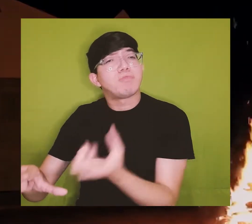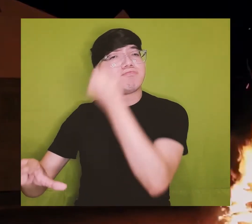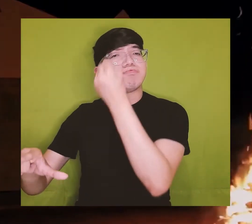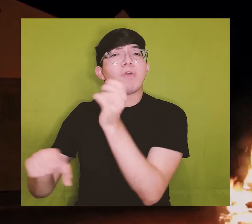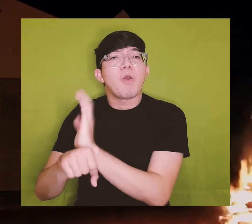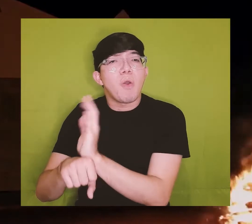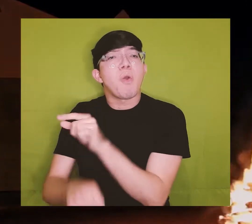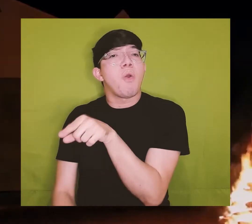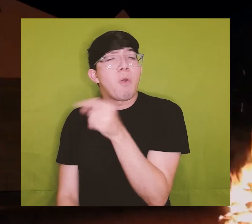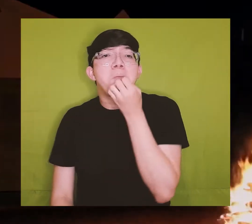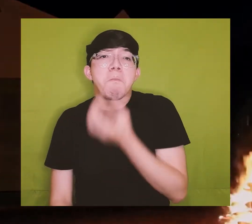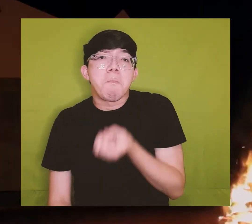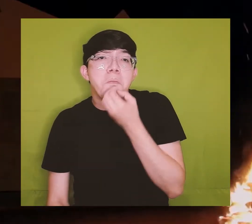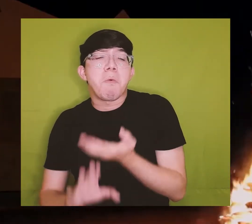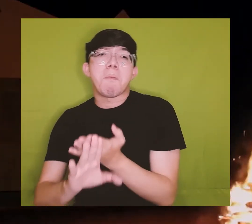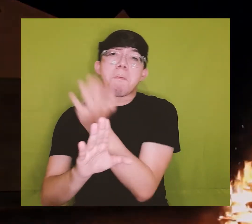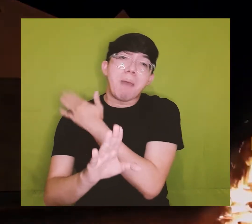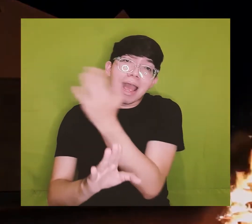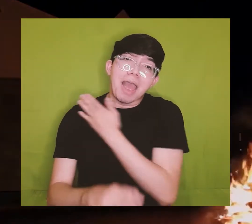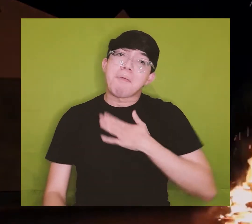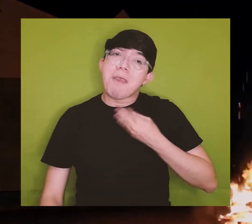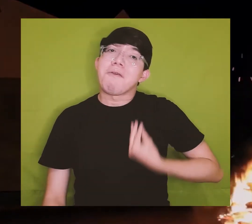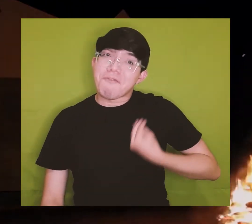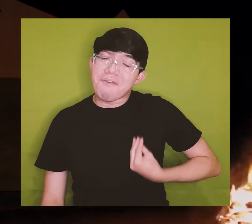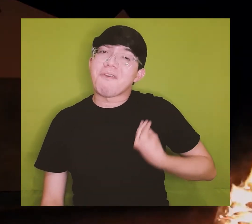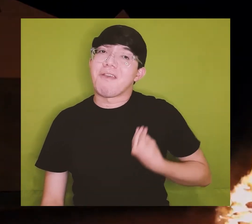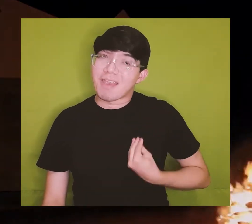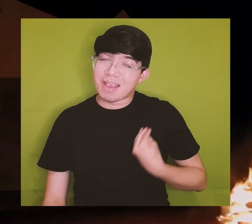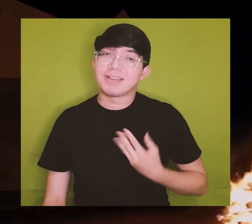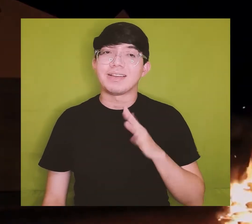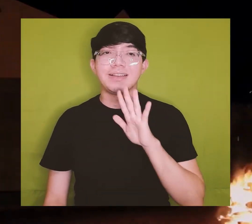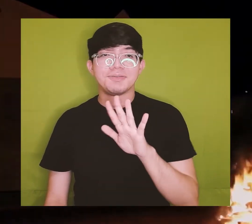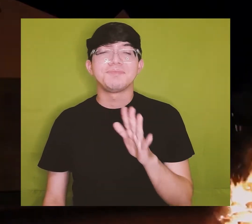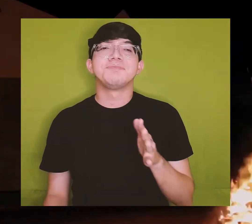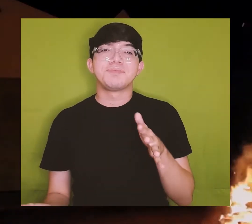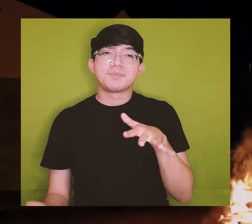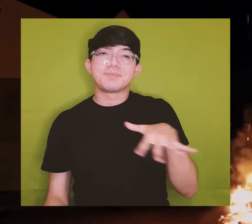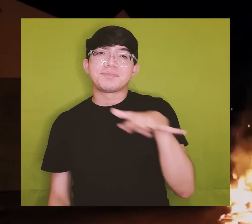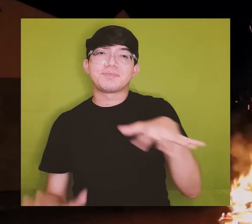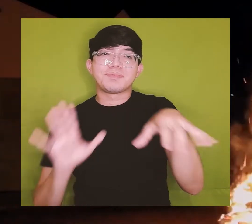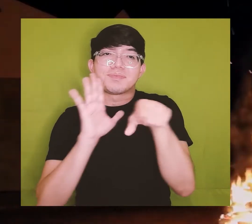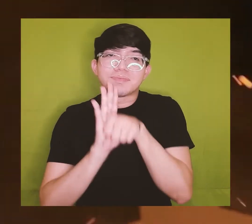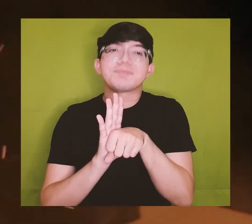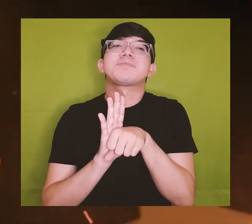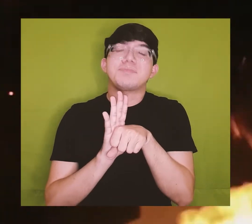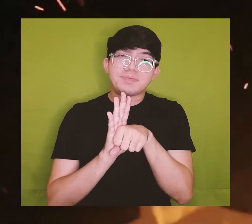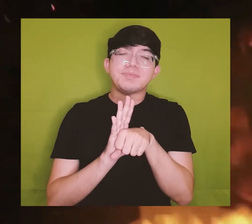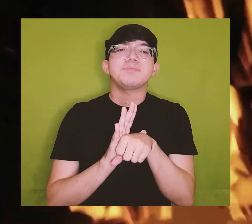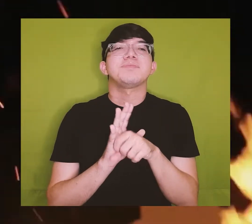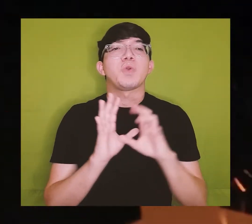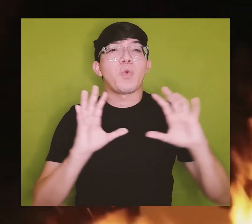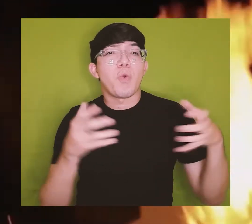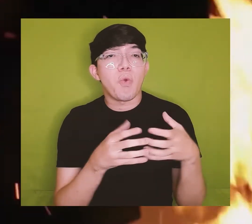memórias, se tiver conservado, vai ter umas memórias muito bonitas, sabe? E o audiovisual, e o realizador de audiovisual